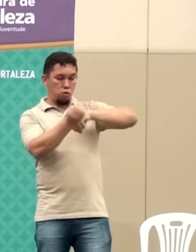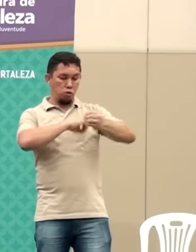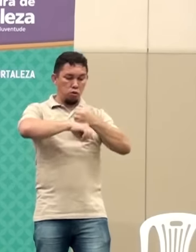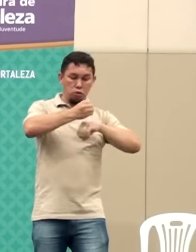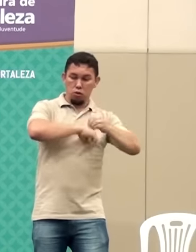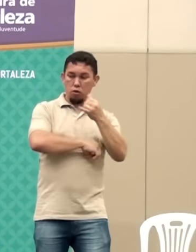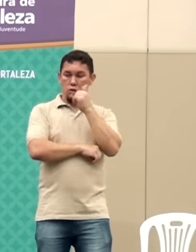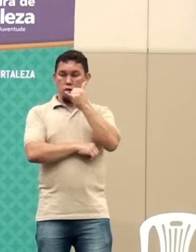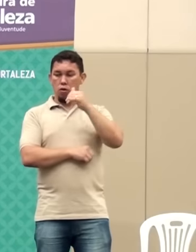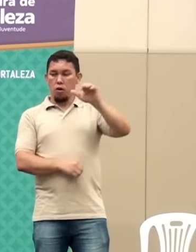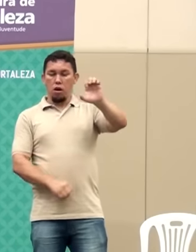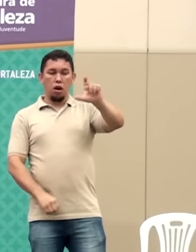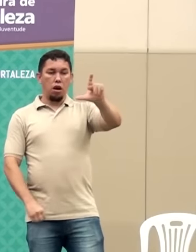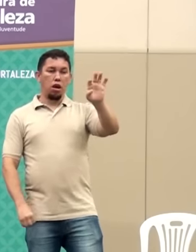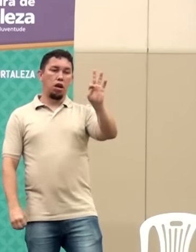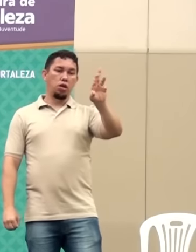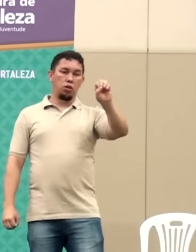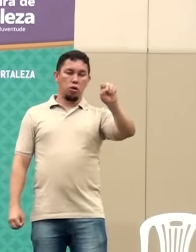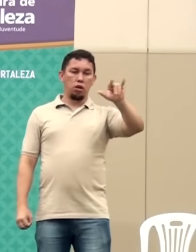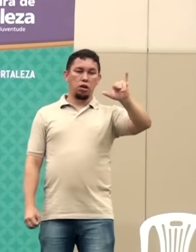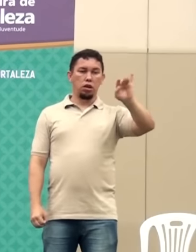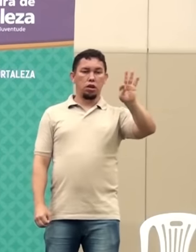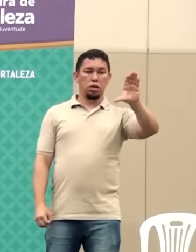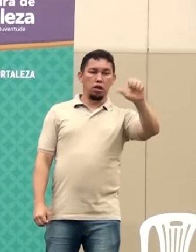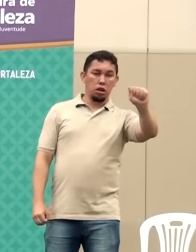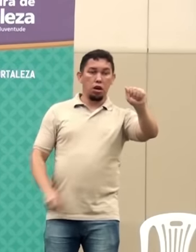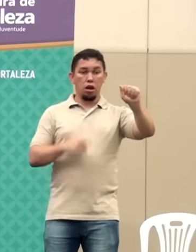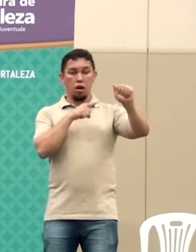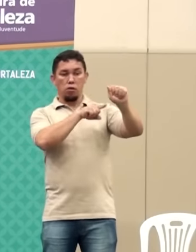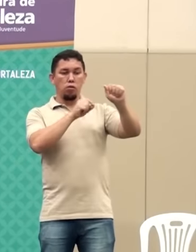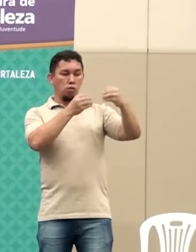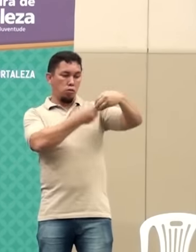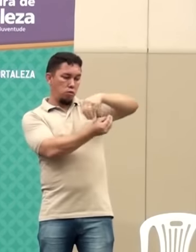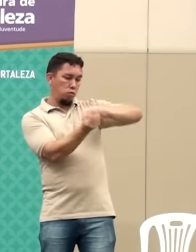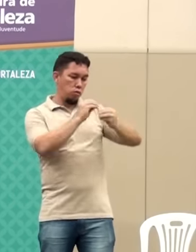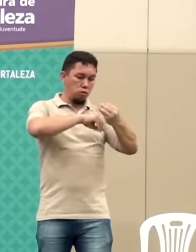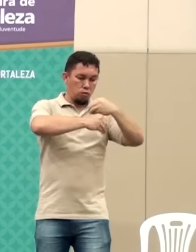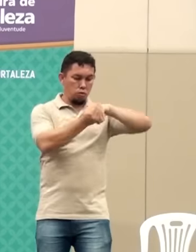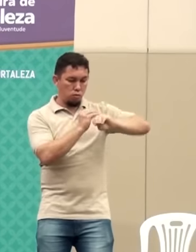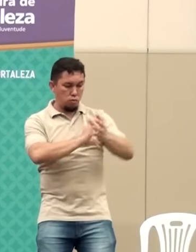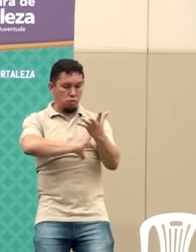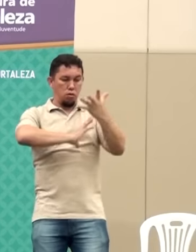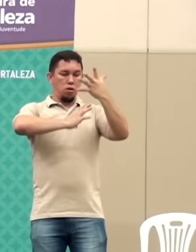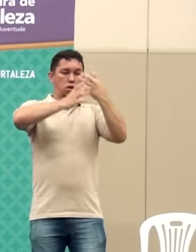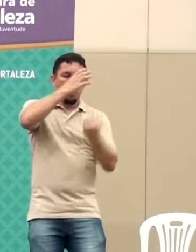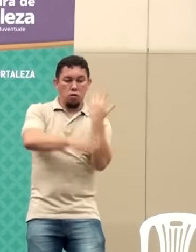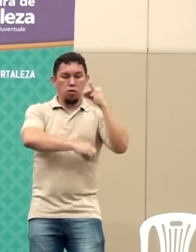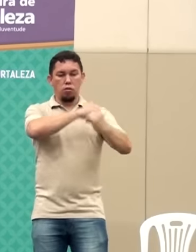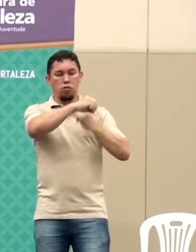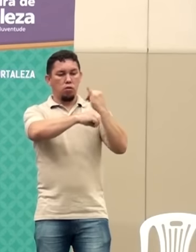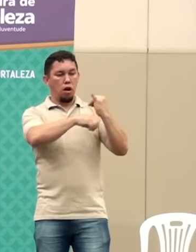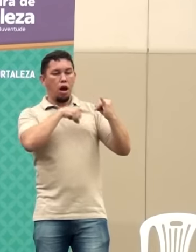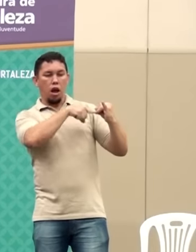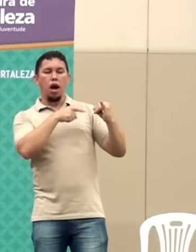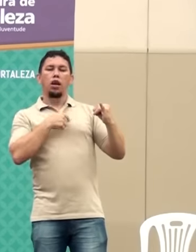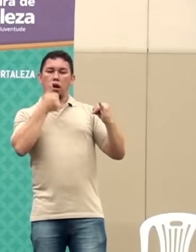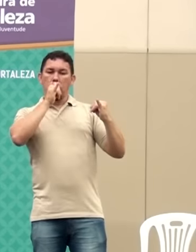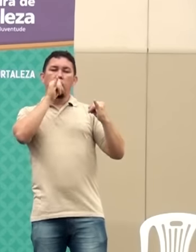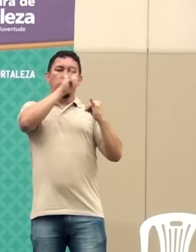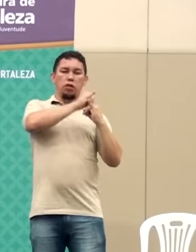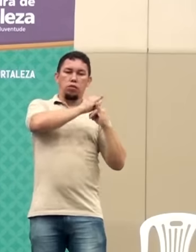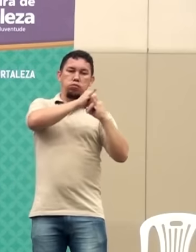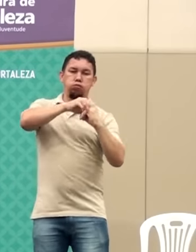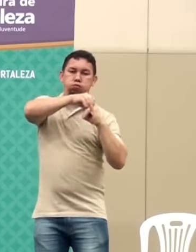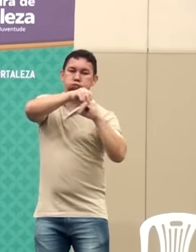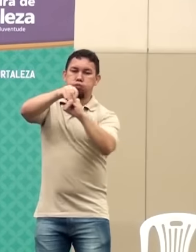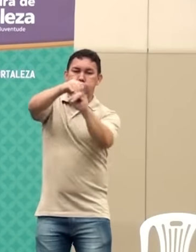eletrolítica. E uma característica importante dessas soluções iônicas ou eletrolíticas é que elas conduzem